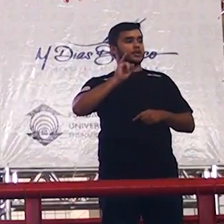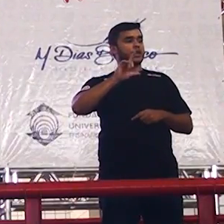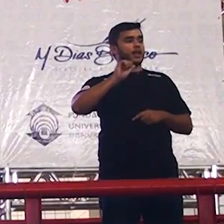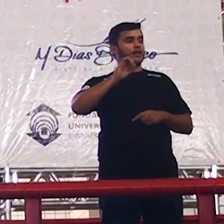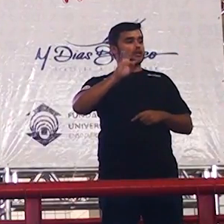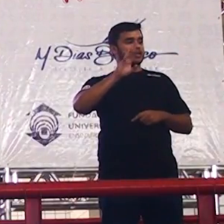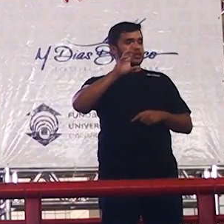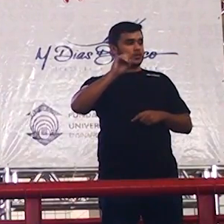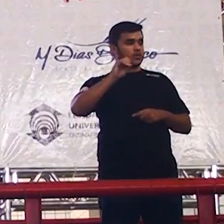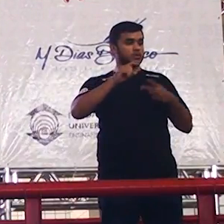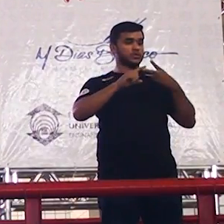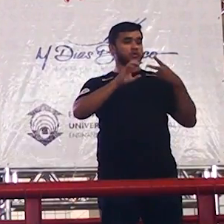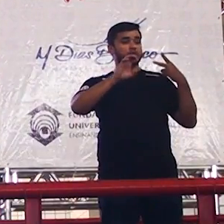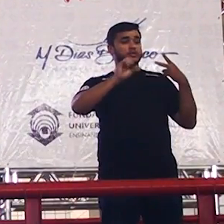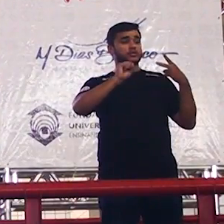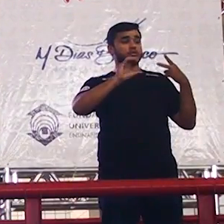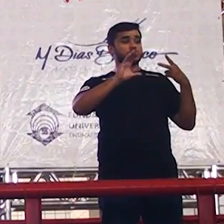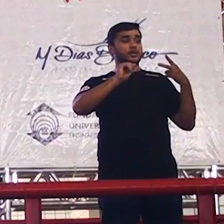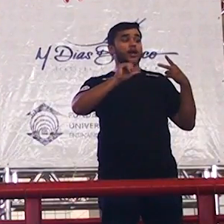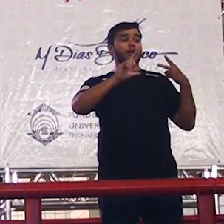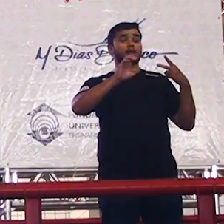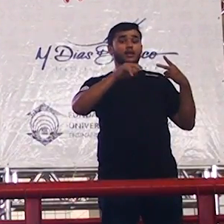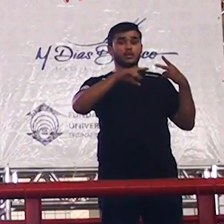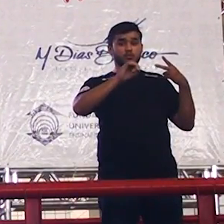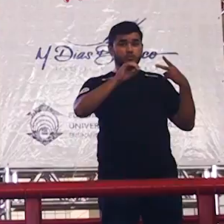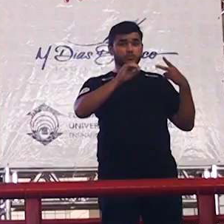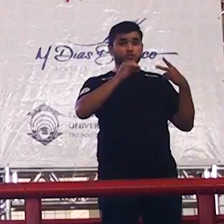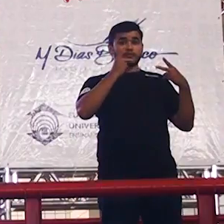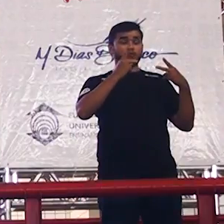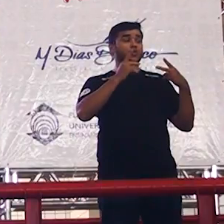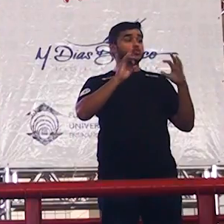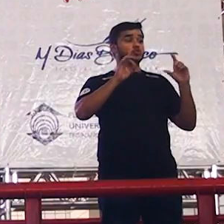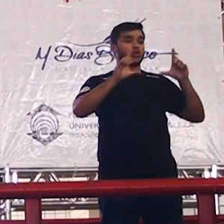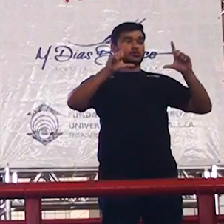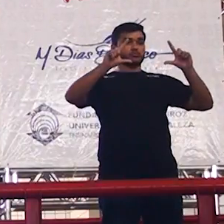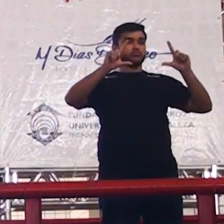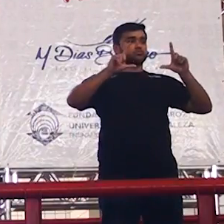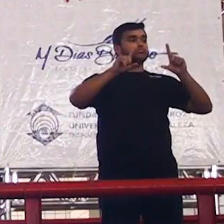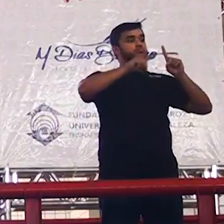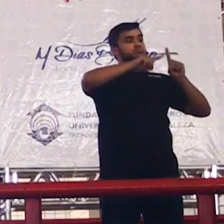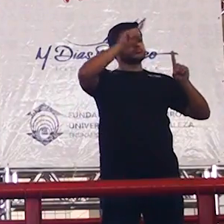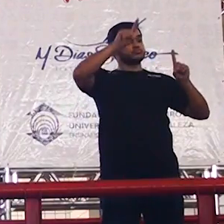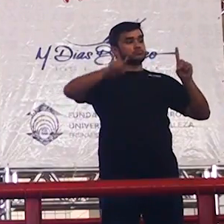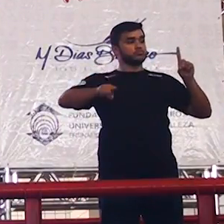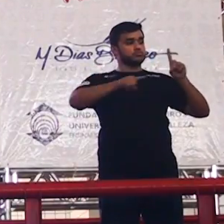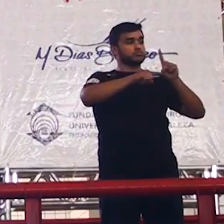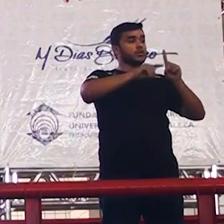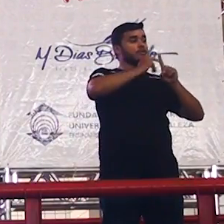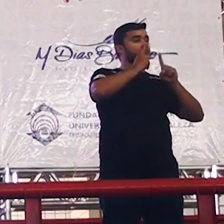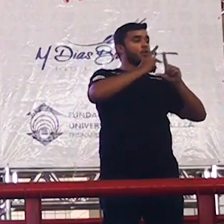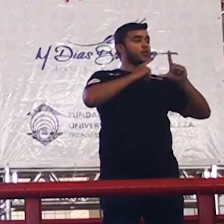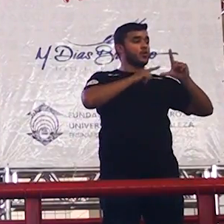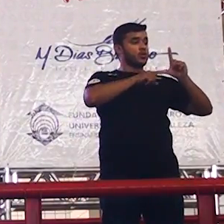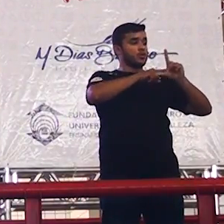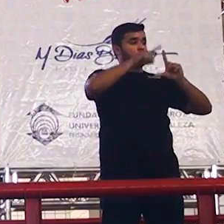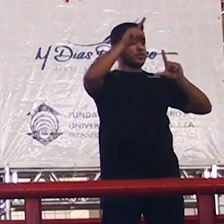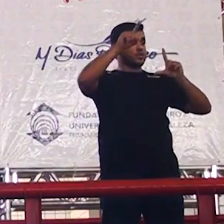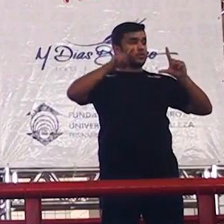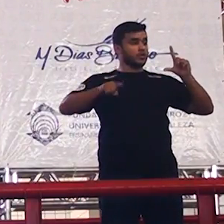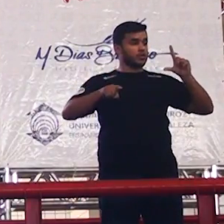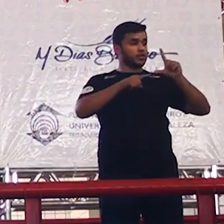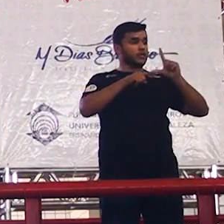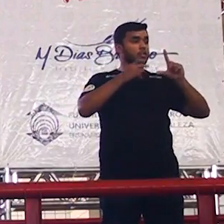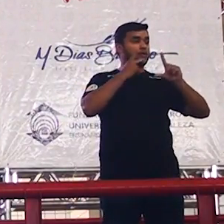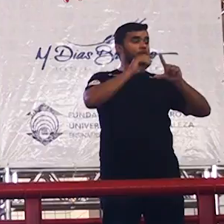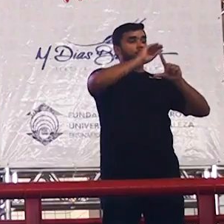triângulo se ele é escaleno e nós sabemos apenas os lados. Há diversas formas de calcular a área do triângulo.